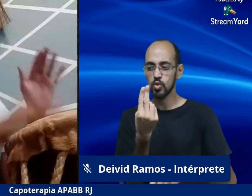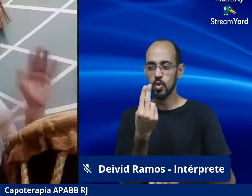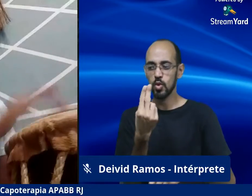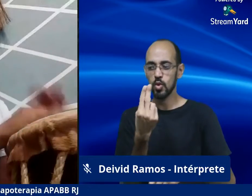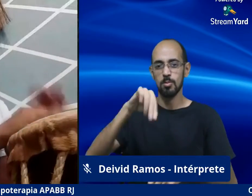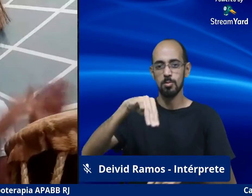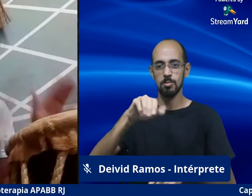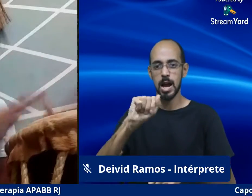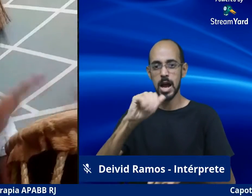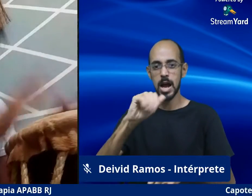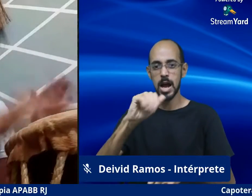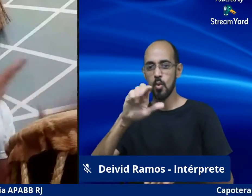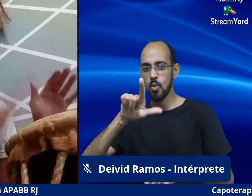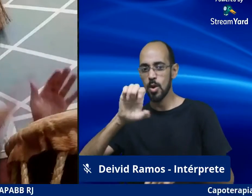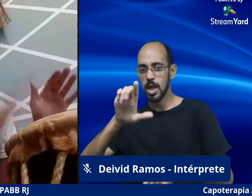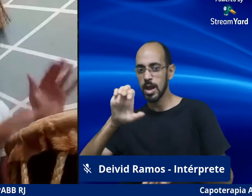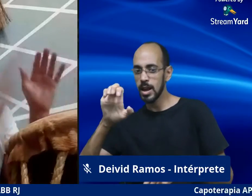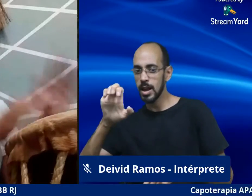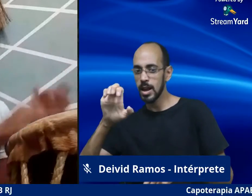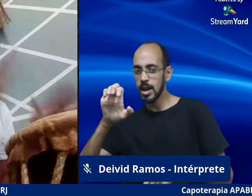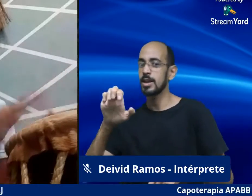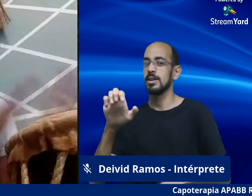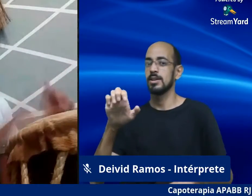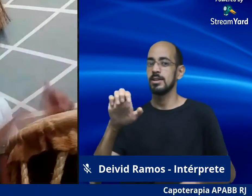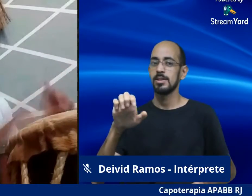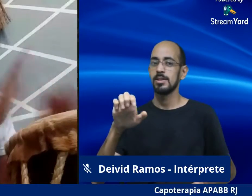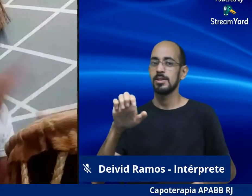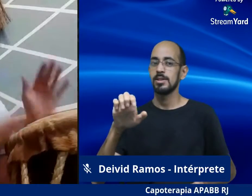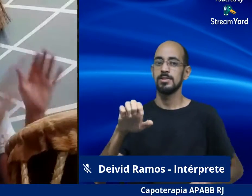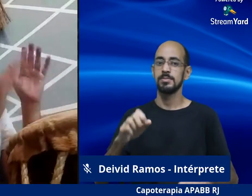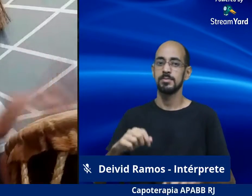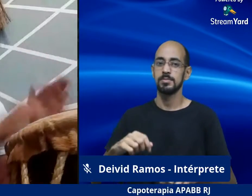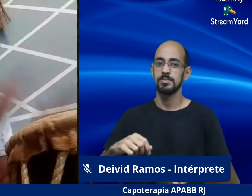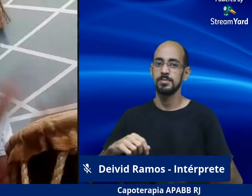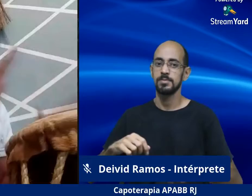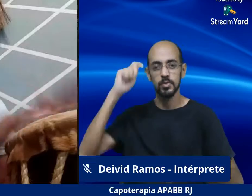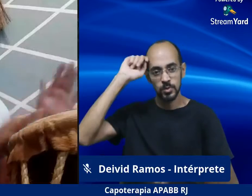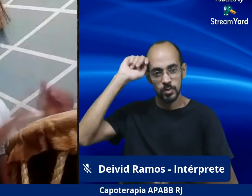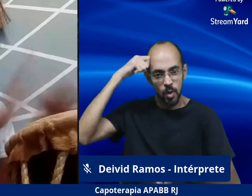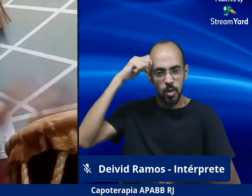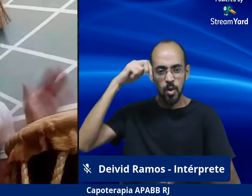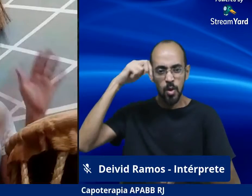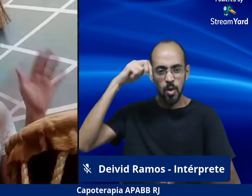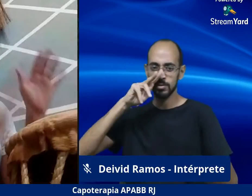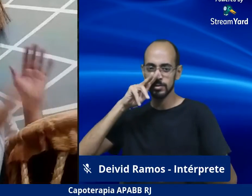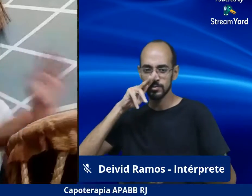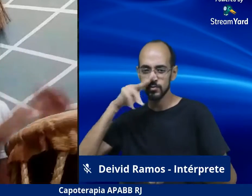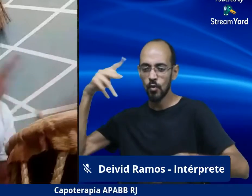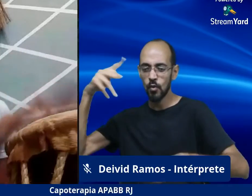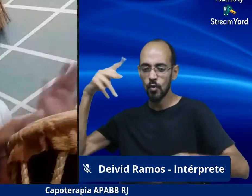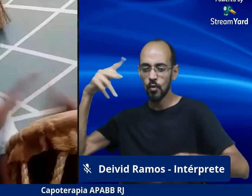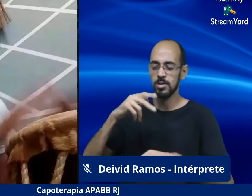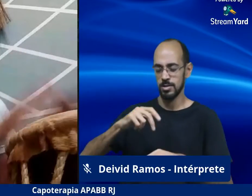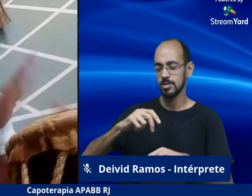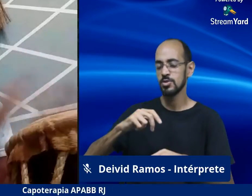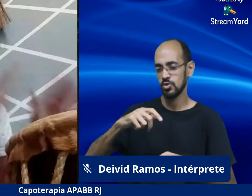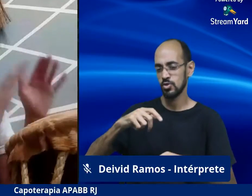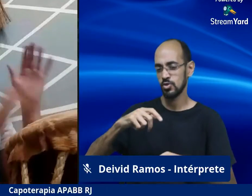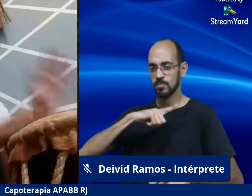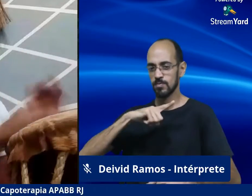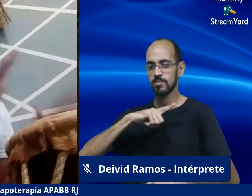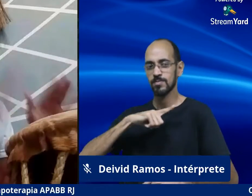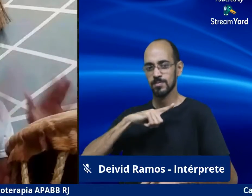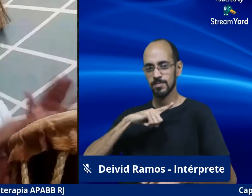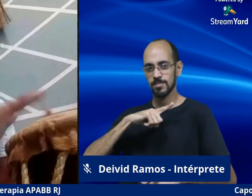gritou pra todo mundo que eu sou maculelê. E gritou pra todo mundo que eu sou maculelê. E gritou